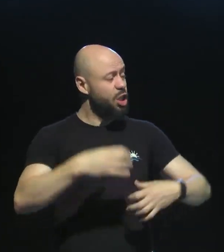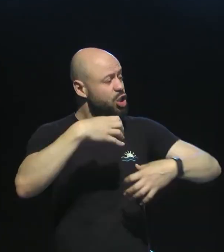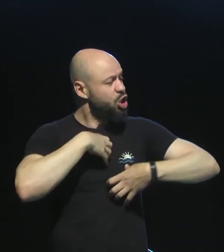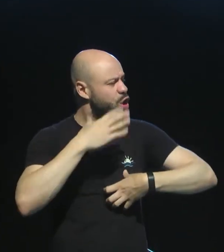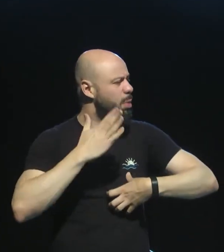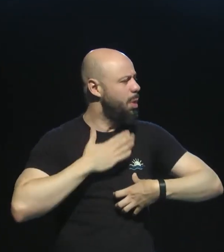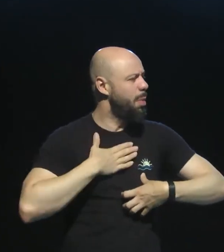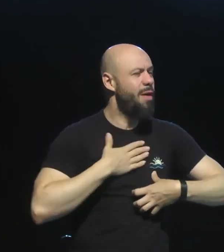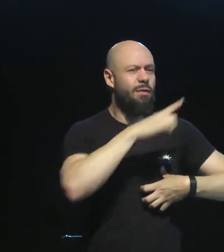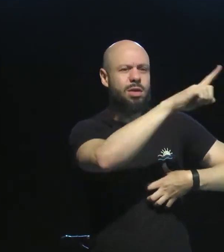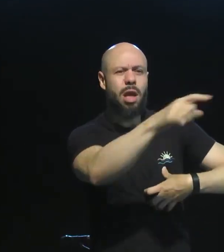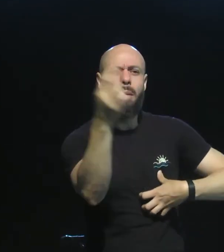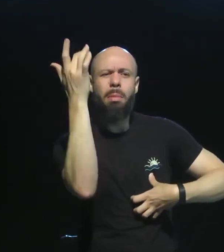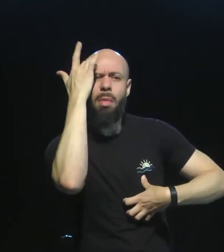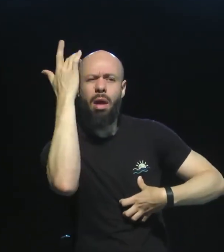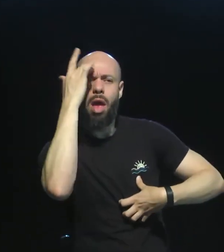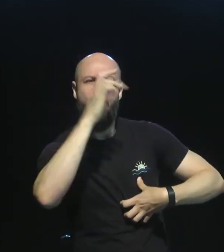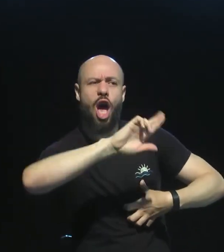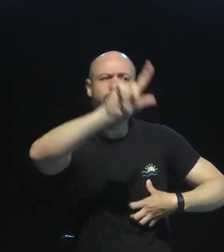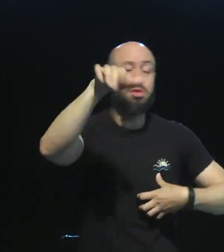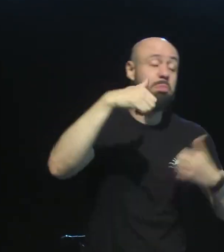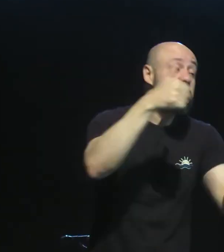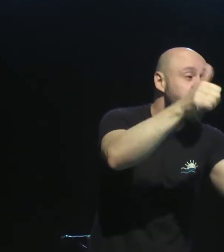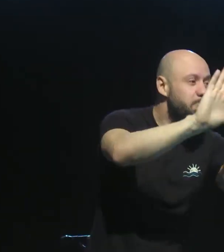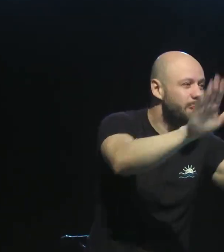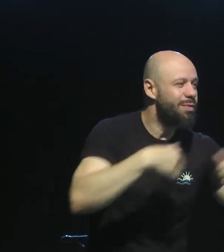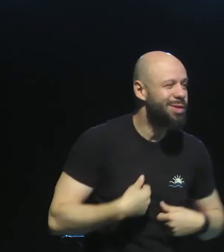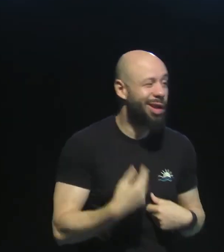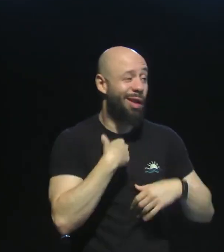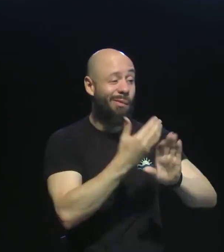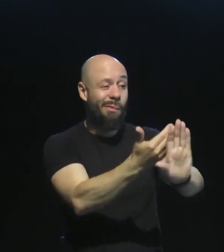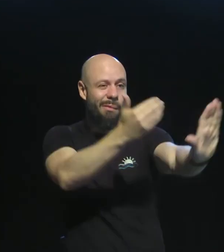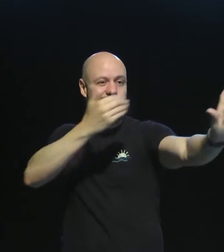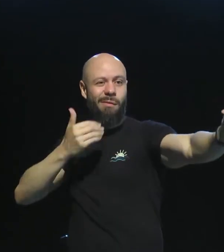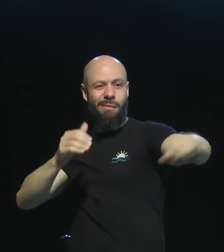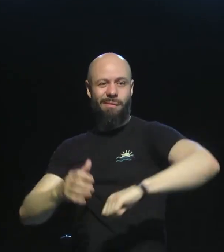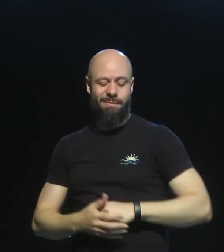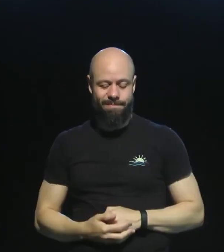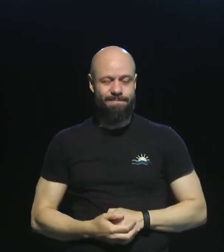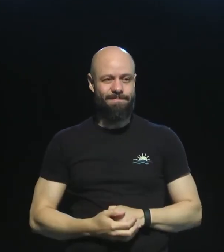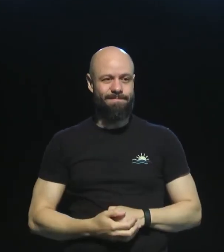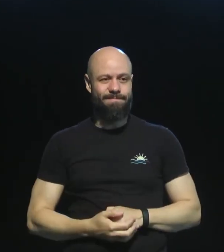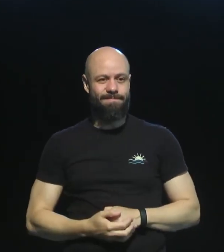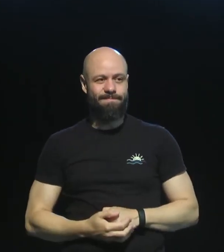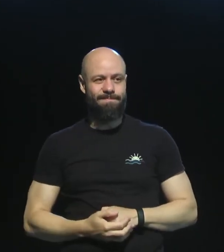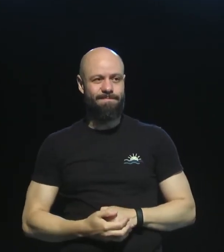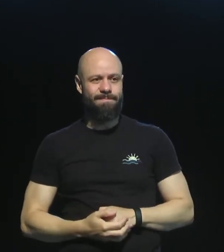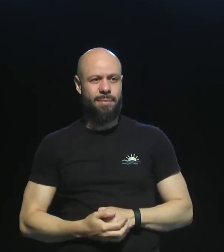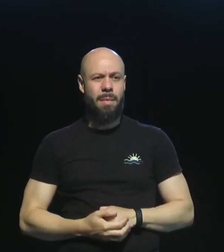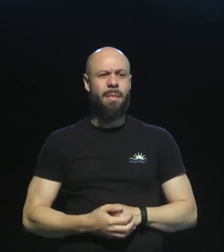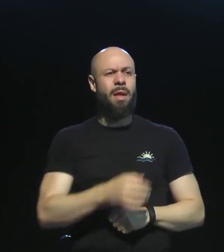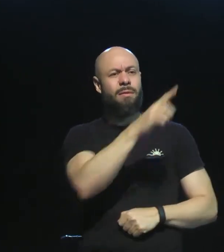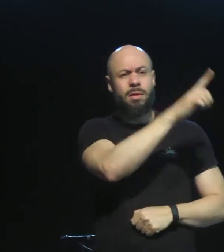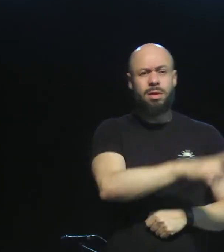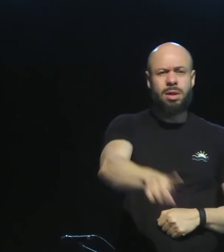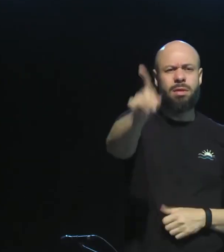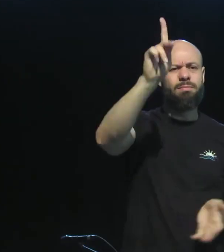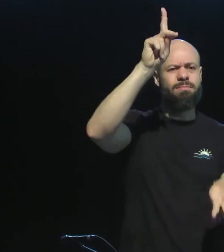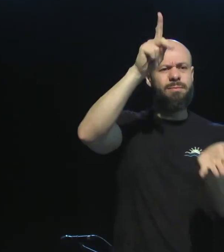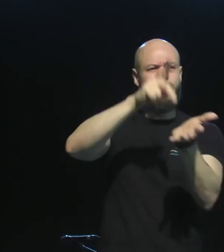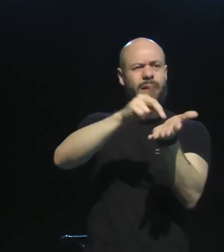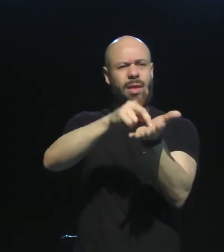você acha o que você acha, eu acho o que eu acho. Se você deixar viver a sua verdade,